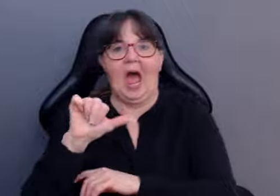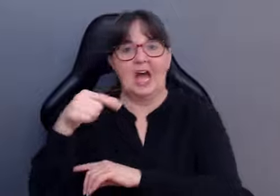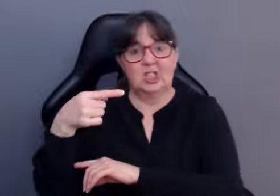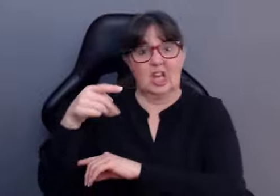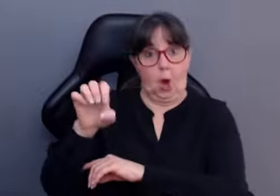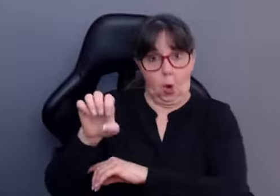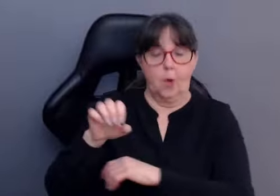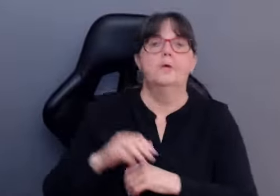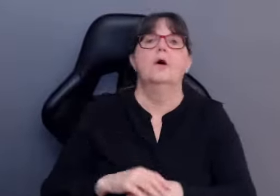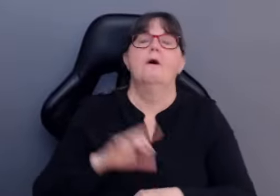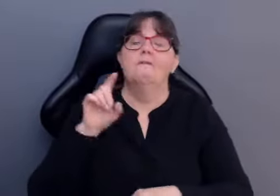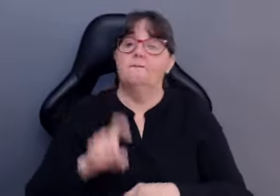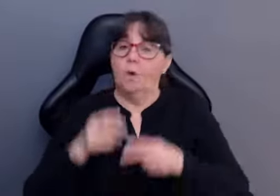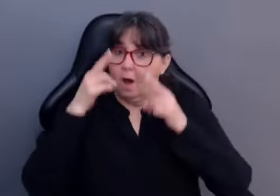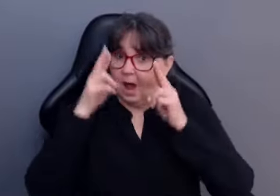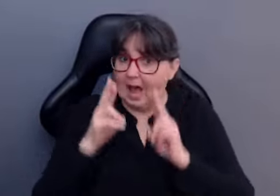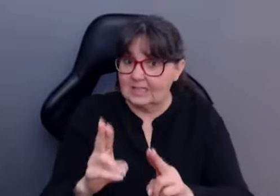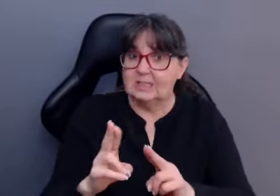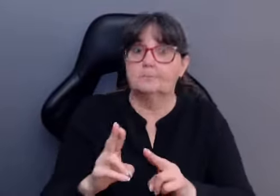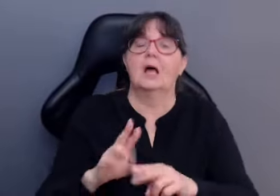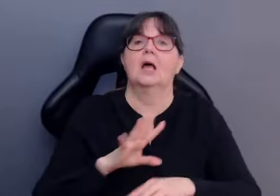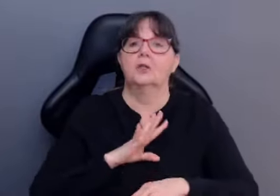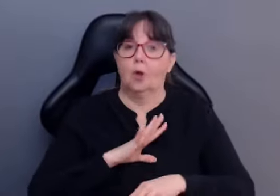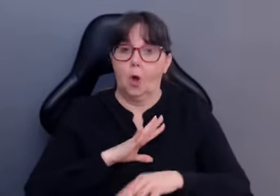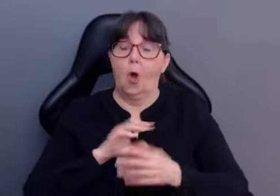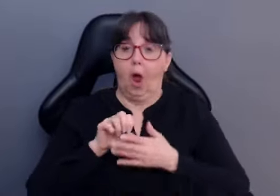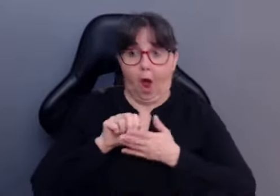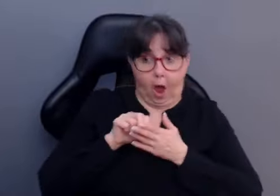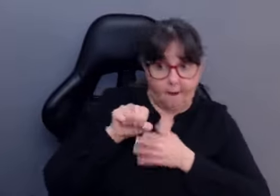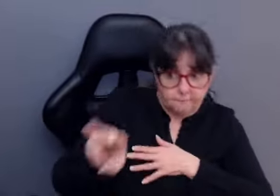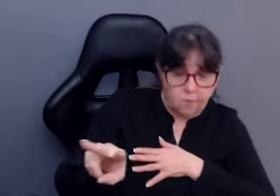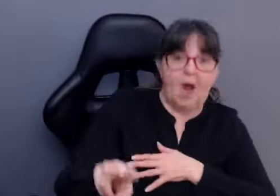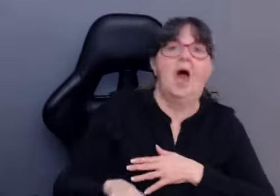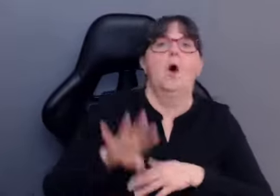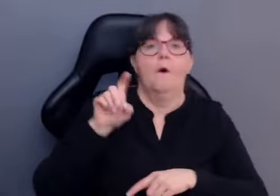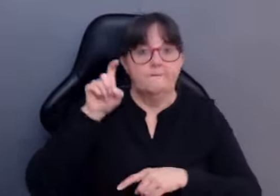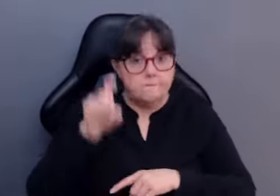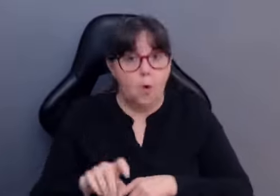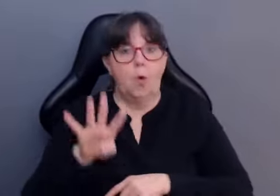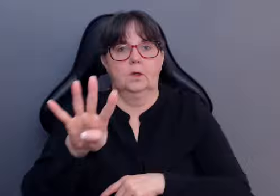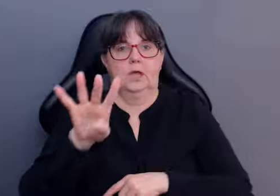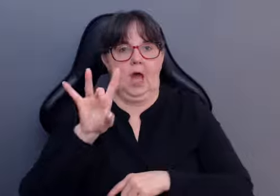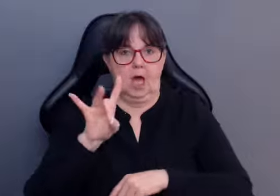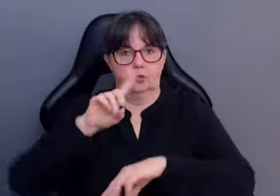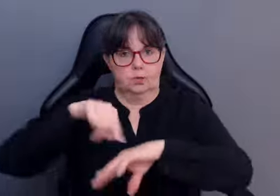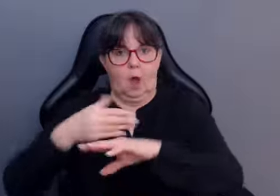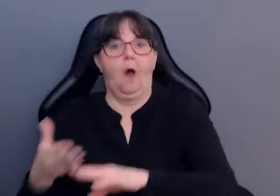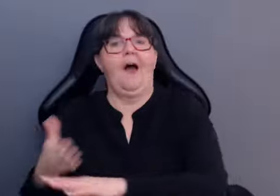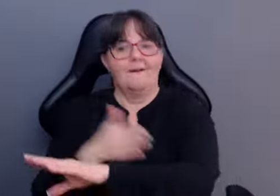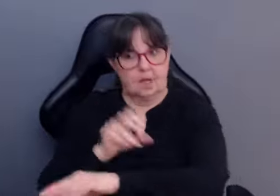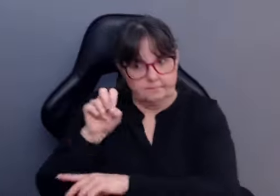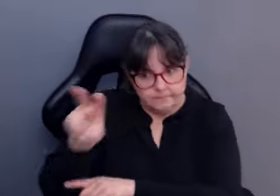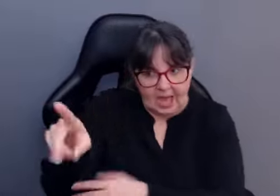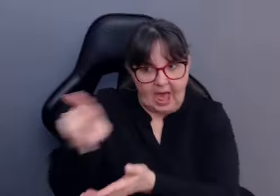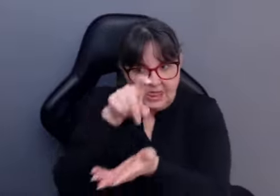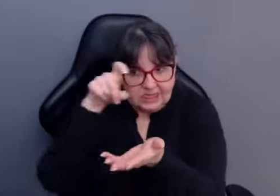un délai d'au moins 48 heures et mentionner, en plus de la date, de l'heure et